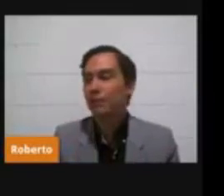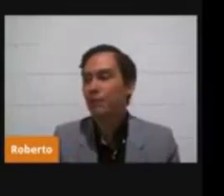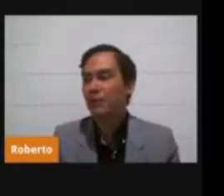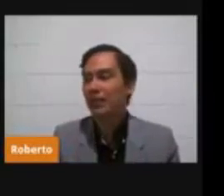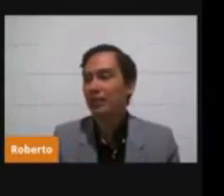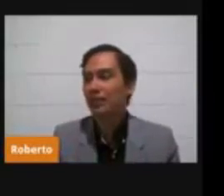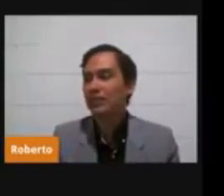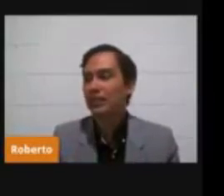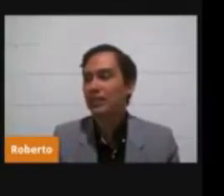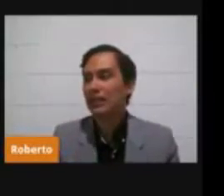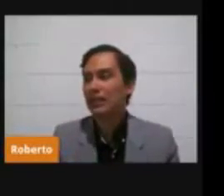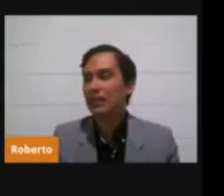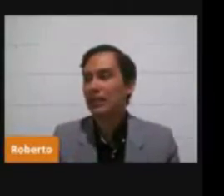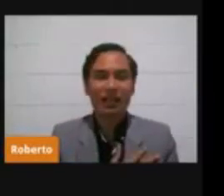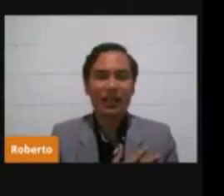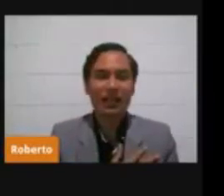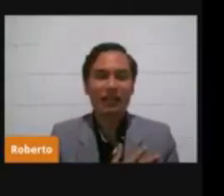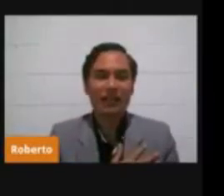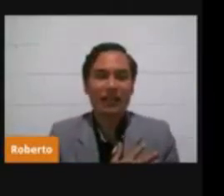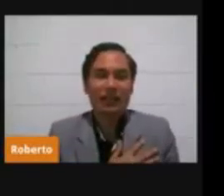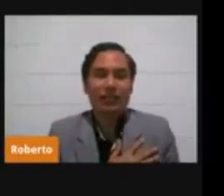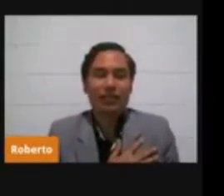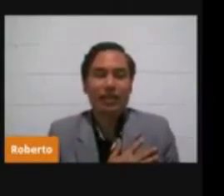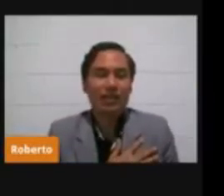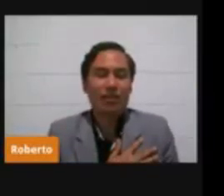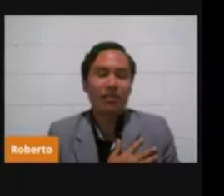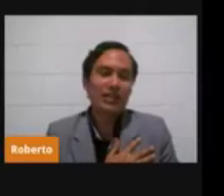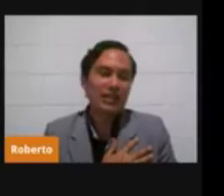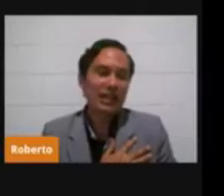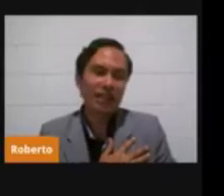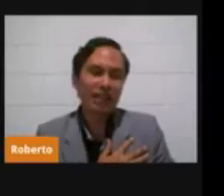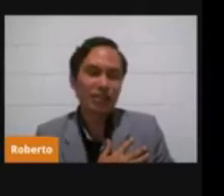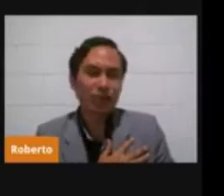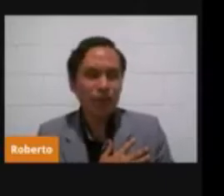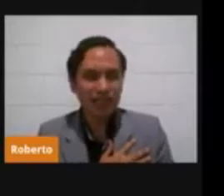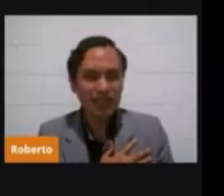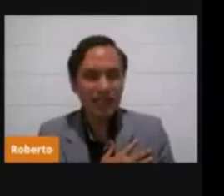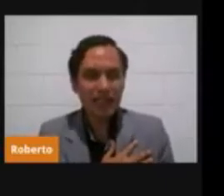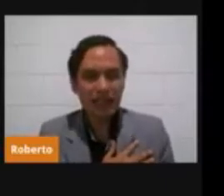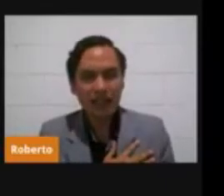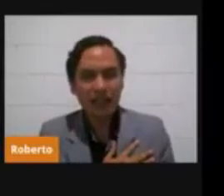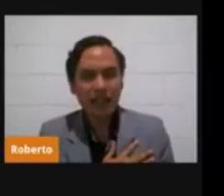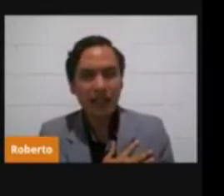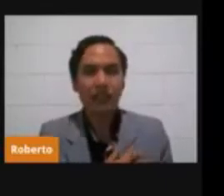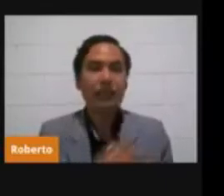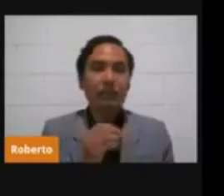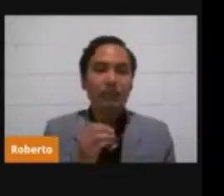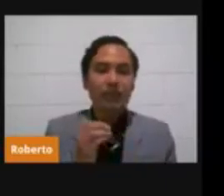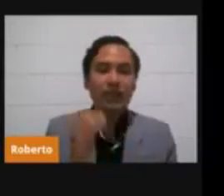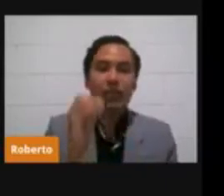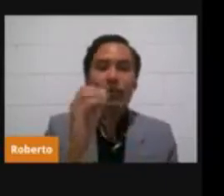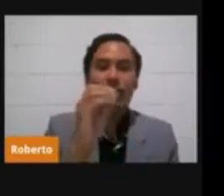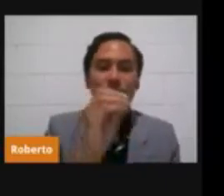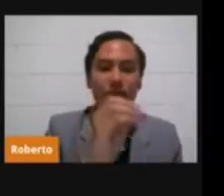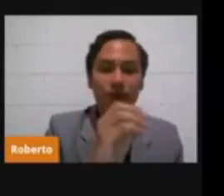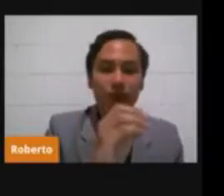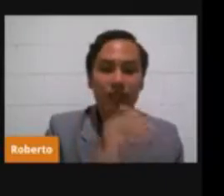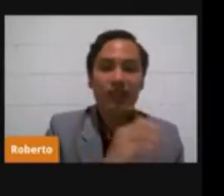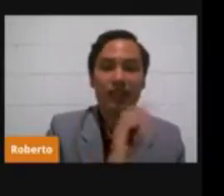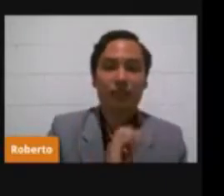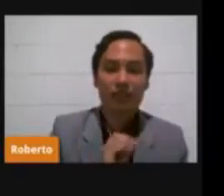bastón. Y entonces esta señora le debe haber tocado la conciencia y de haber dicho, pobrecita, y le